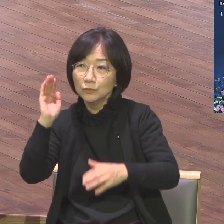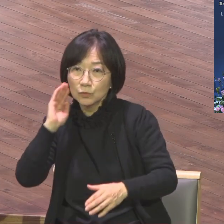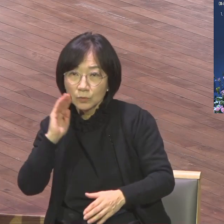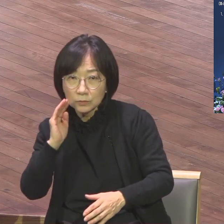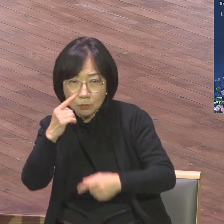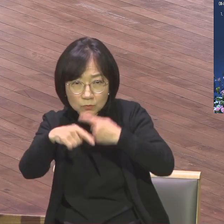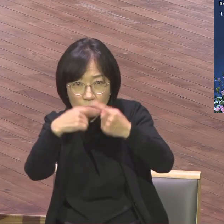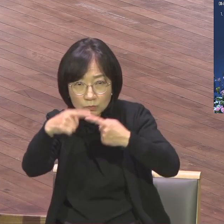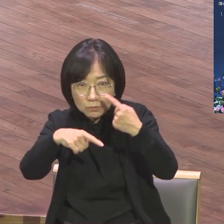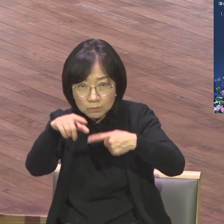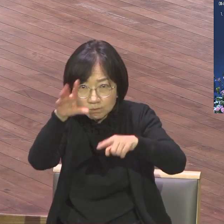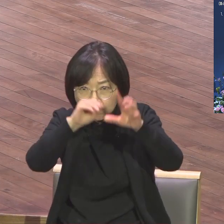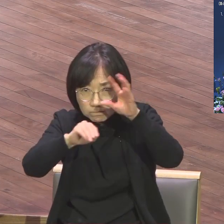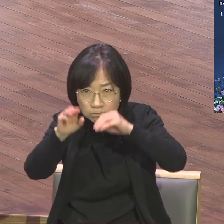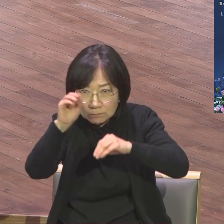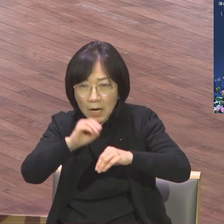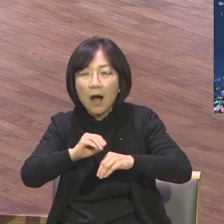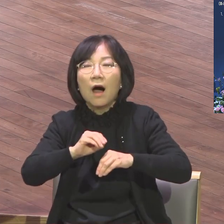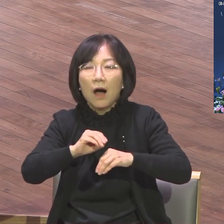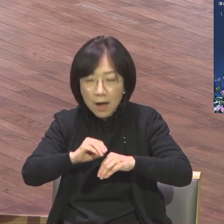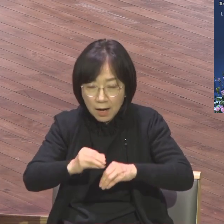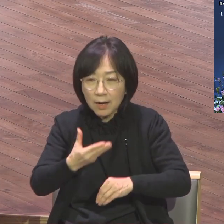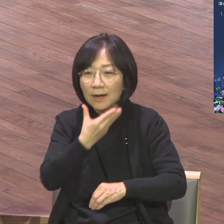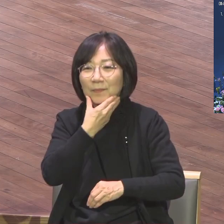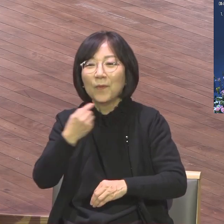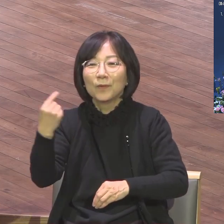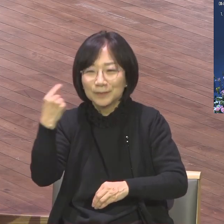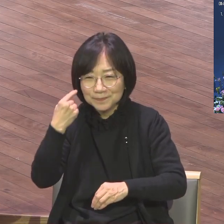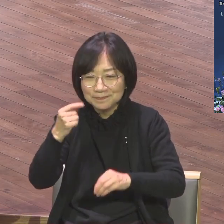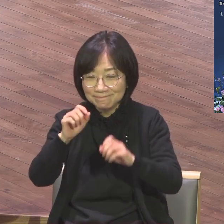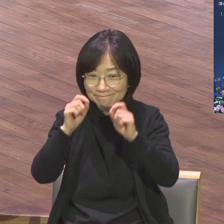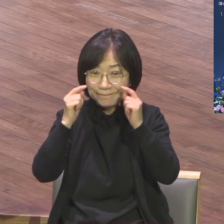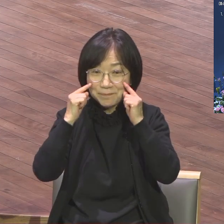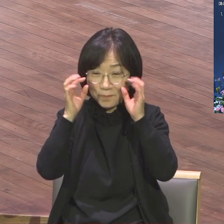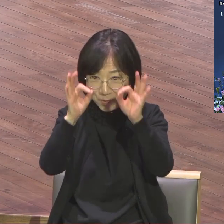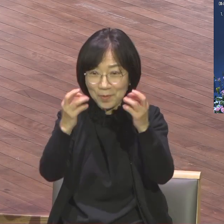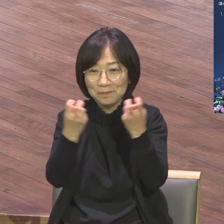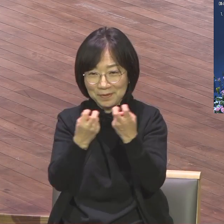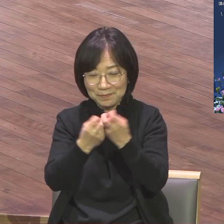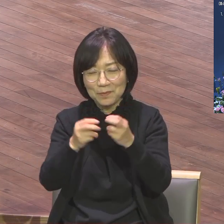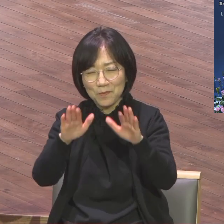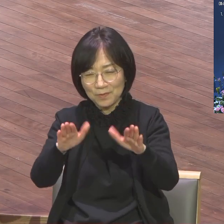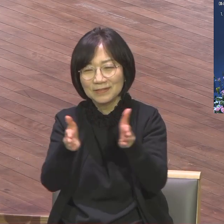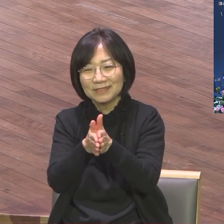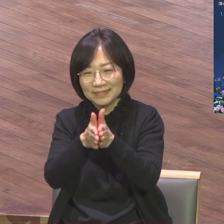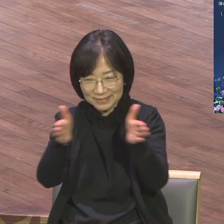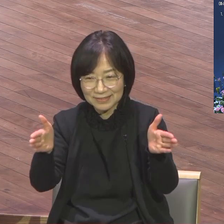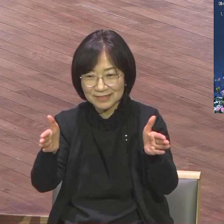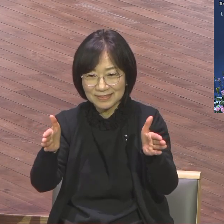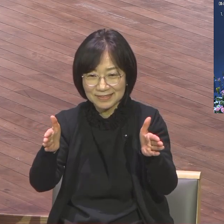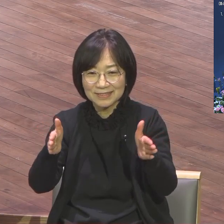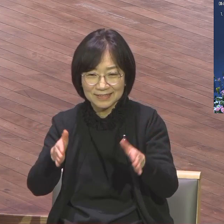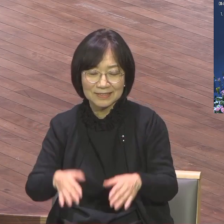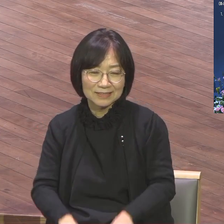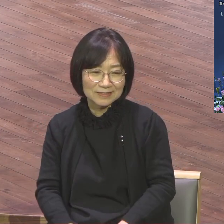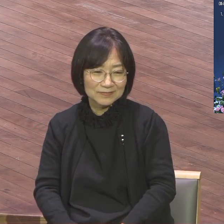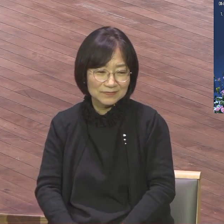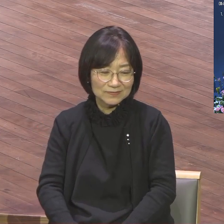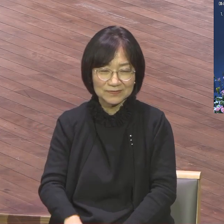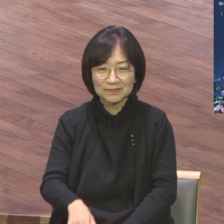통해서 이 원색적 복음을 듣도록 하는 방법 오늘부터 시작합니다.